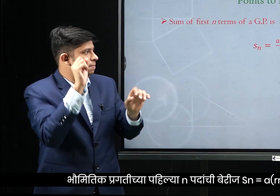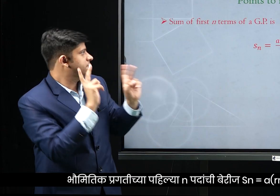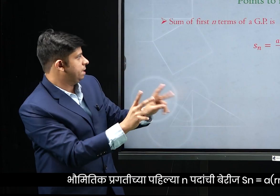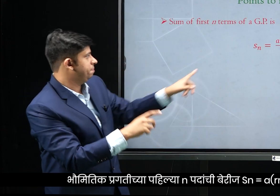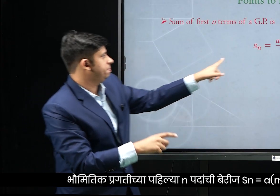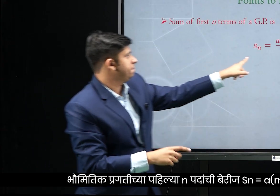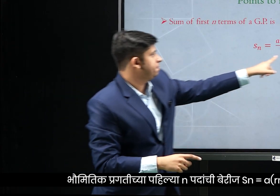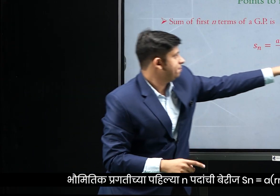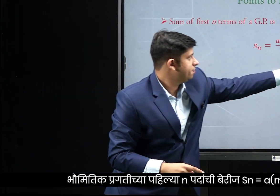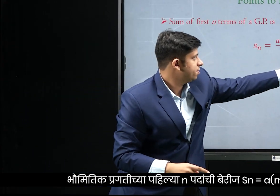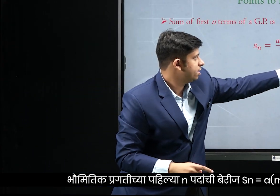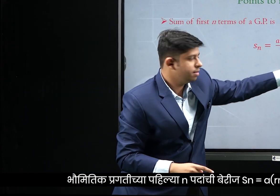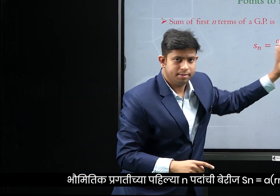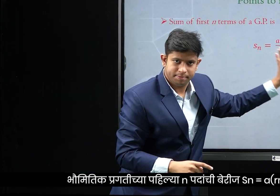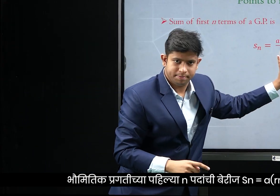equal 1 असेल.